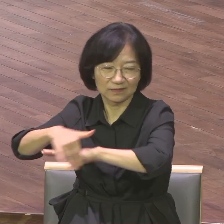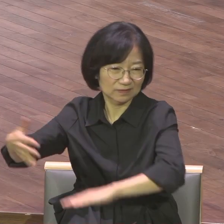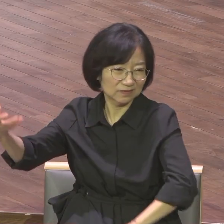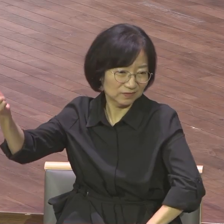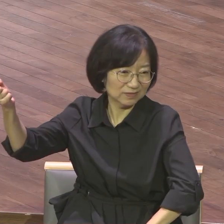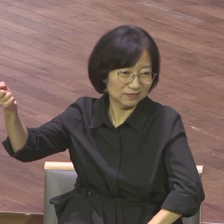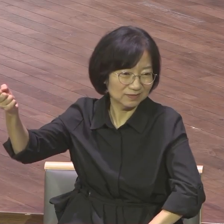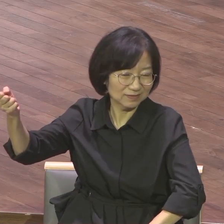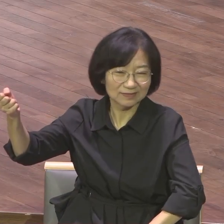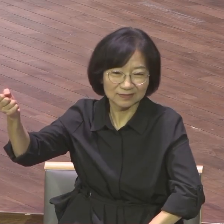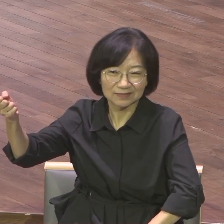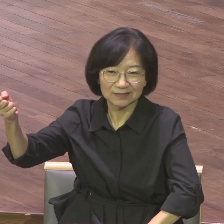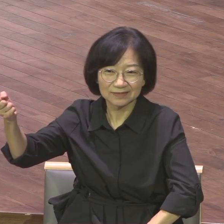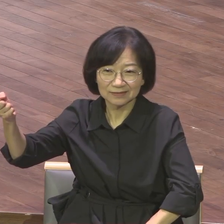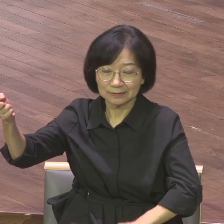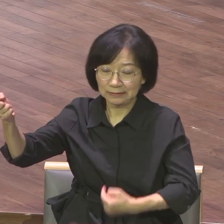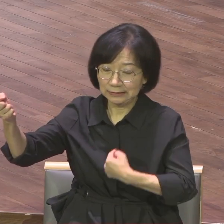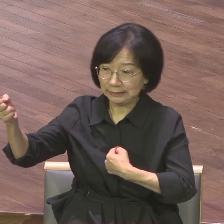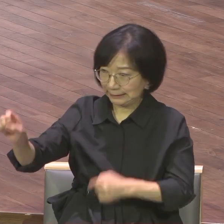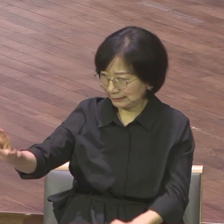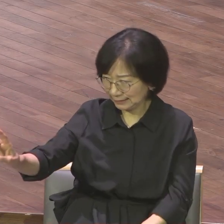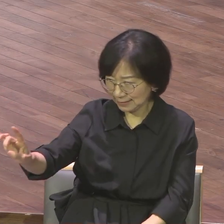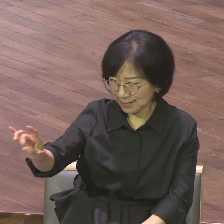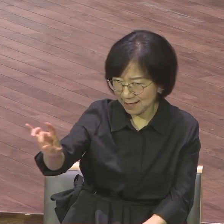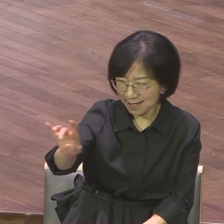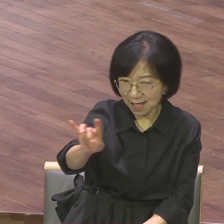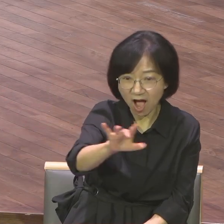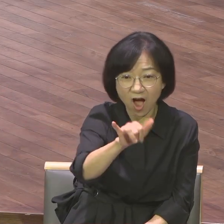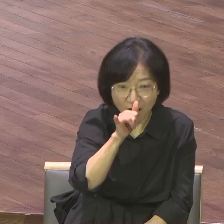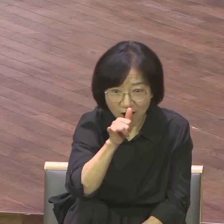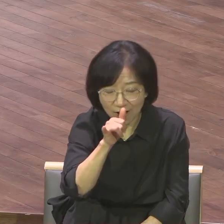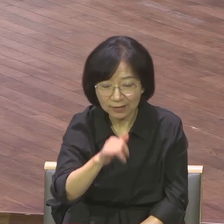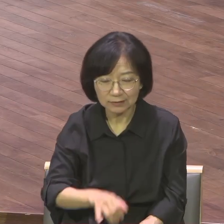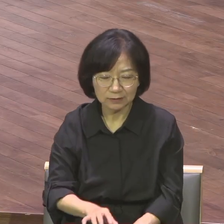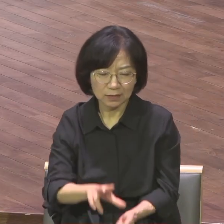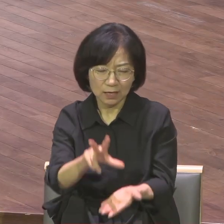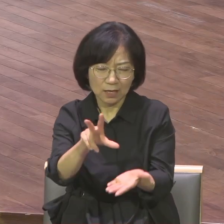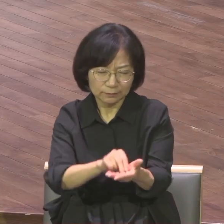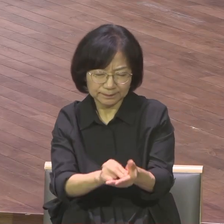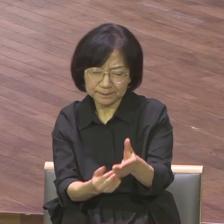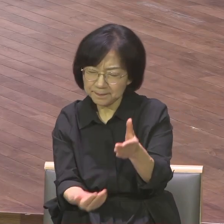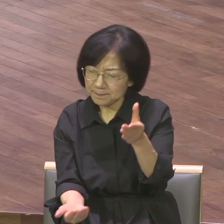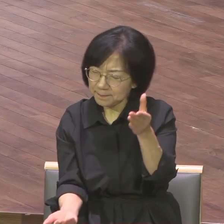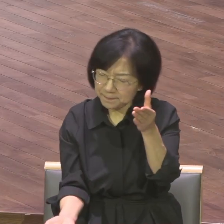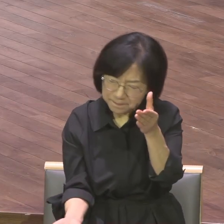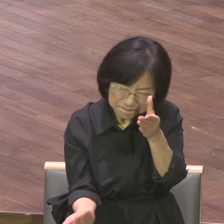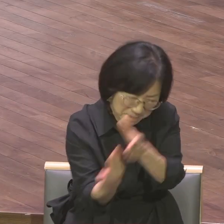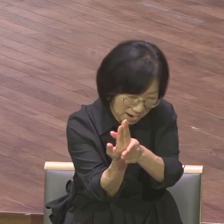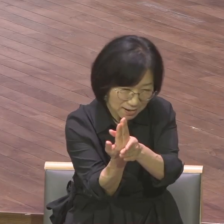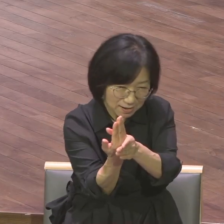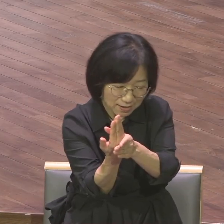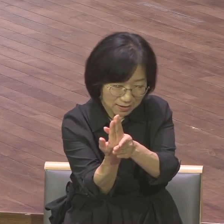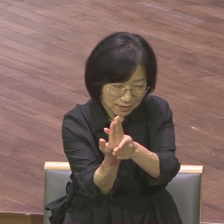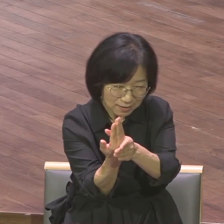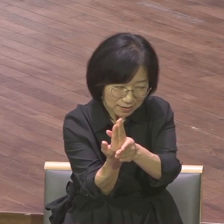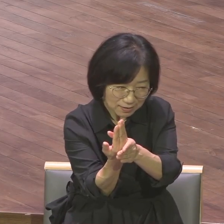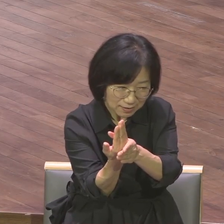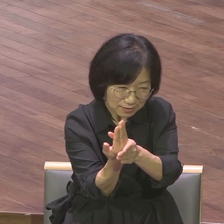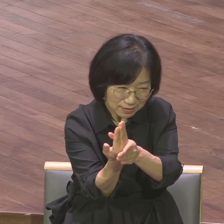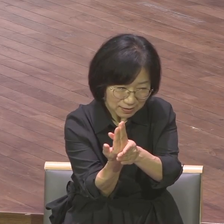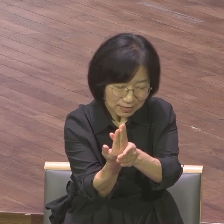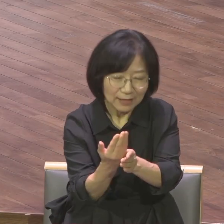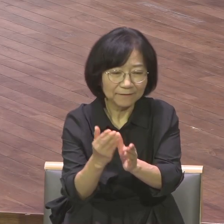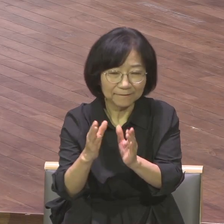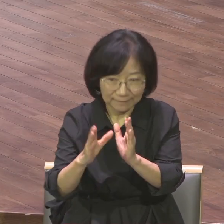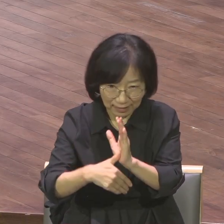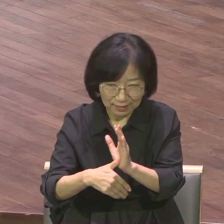아시겠어요? 놀라운 계획을 가지고 계신다니까. 문제와 사건 어려움이 다가올 때 여러분은 하나님의 나라